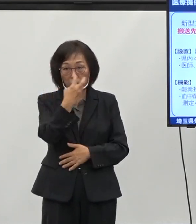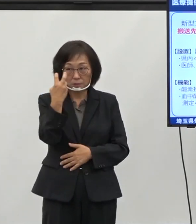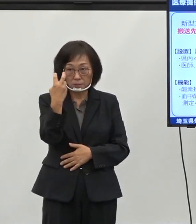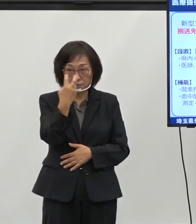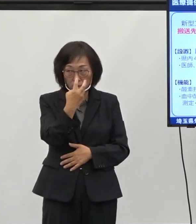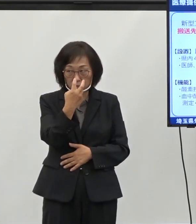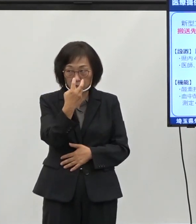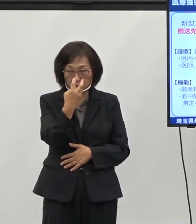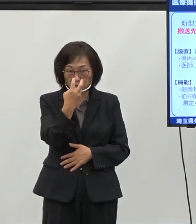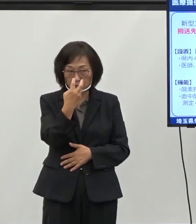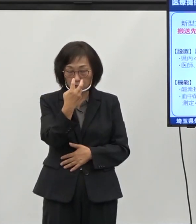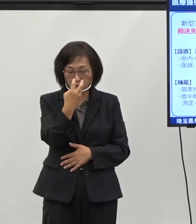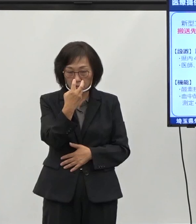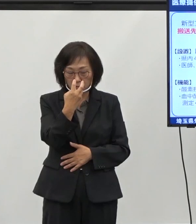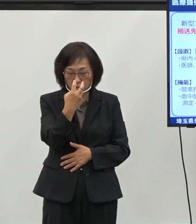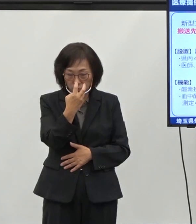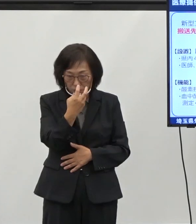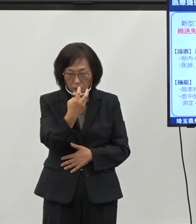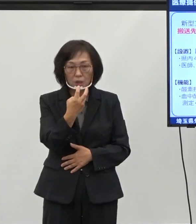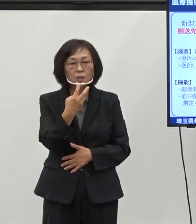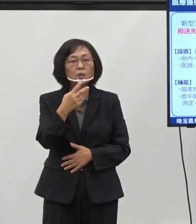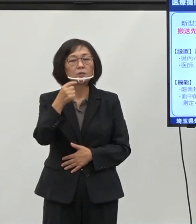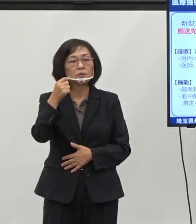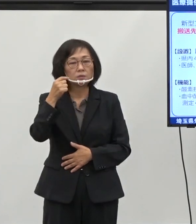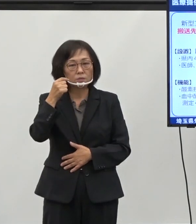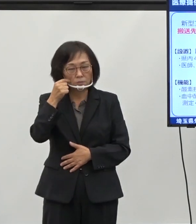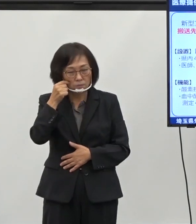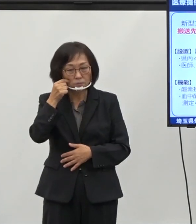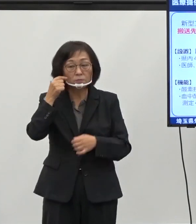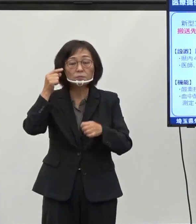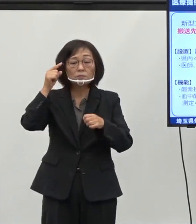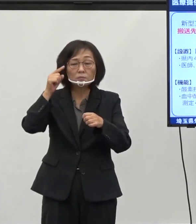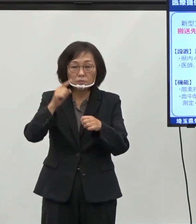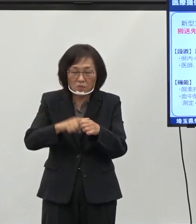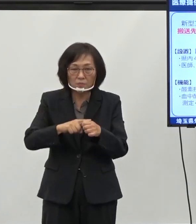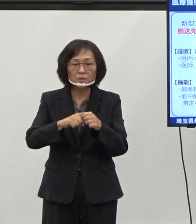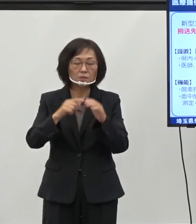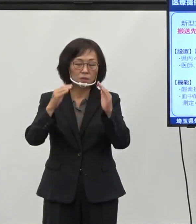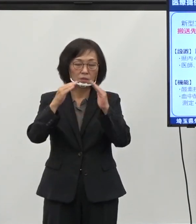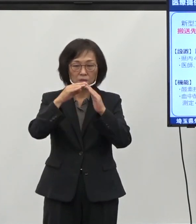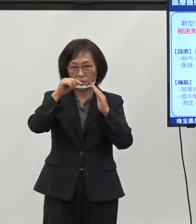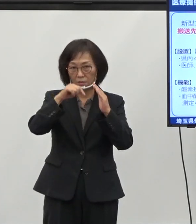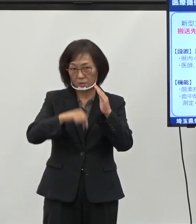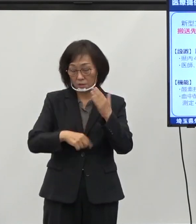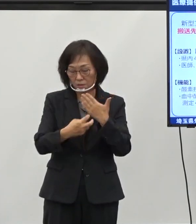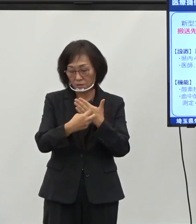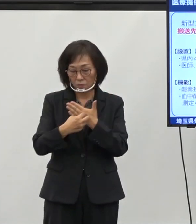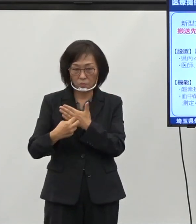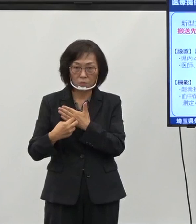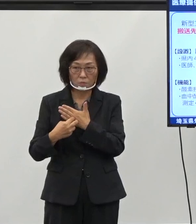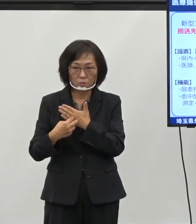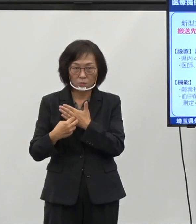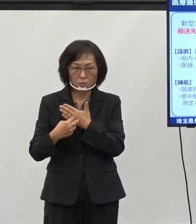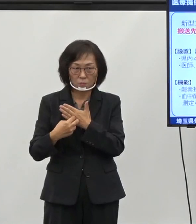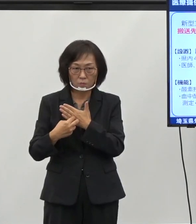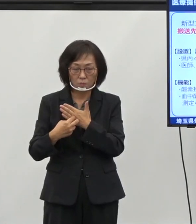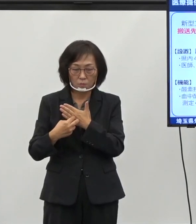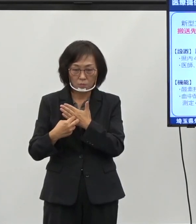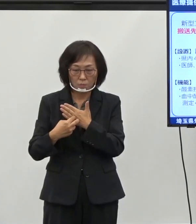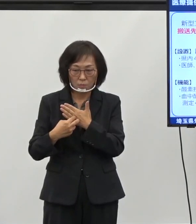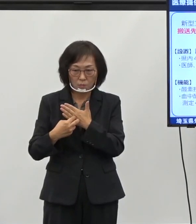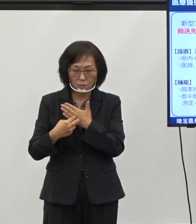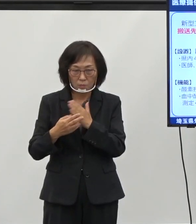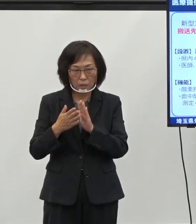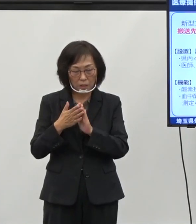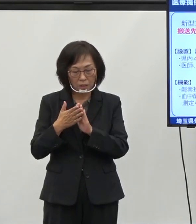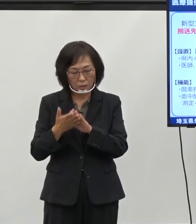く、うまくできてなくて、で結果的にその自宅療養の方が、自宅療養士という形ではないというカウントですけど、